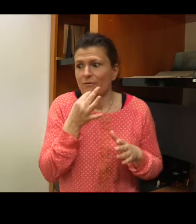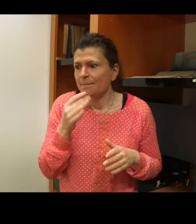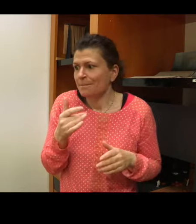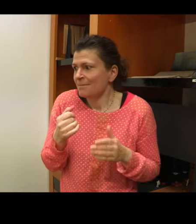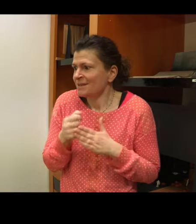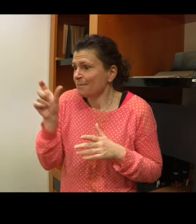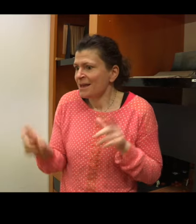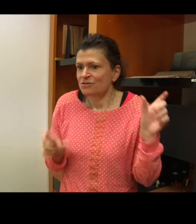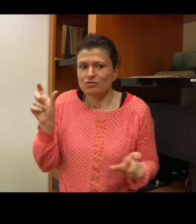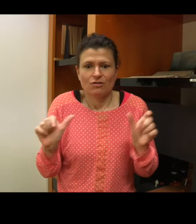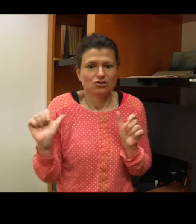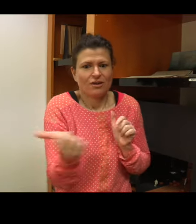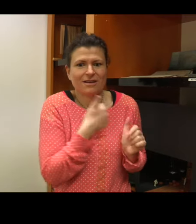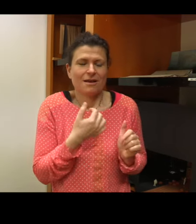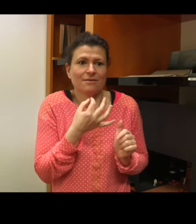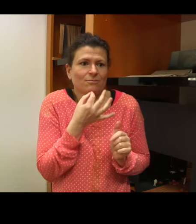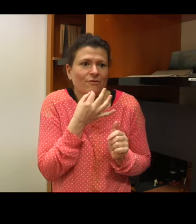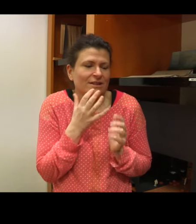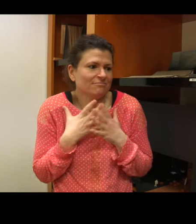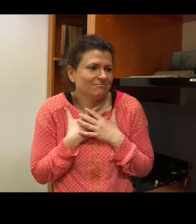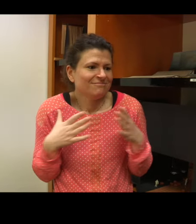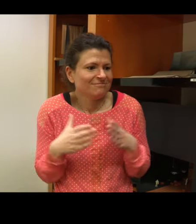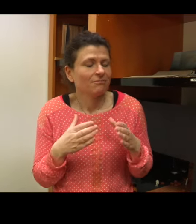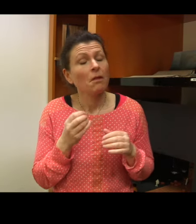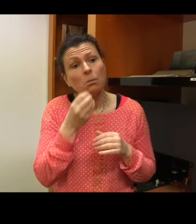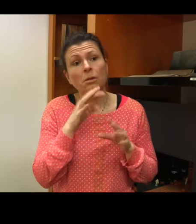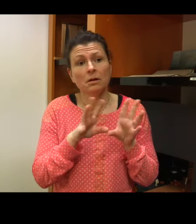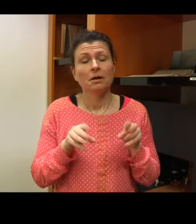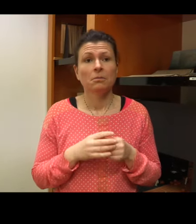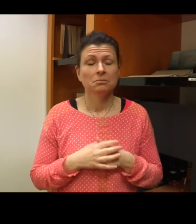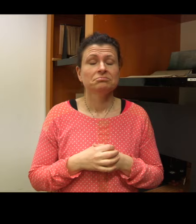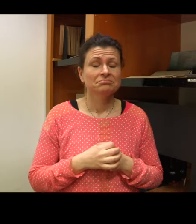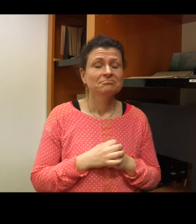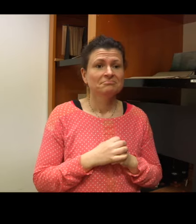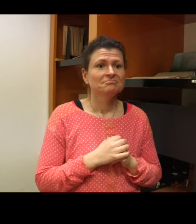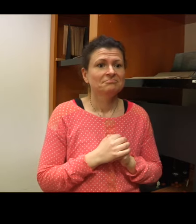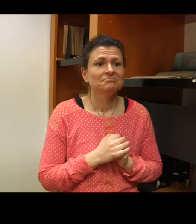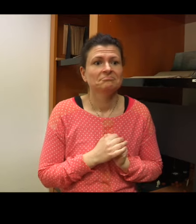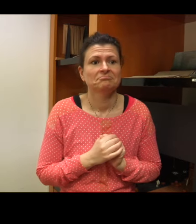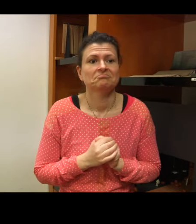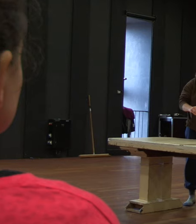des personnes qui sont là. Profiter de chacun. On est vraiment un super groupe.